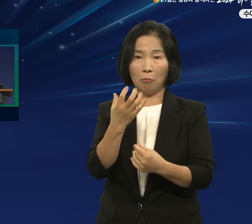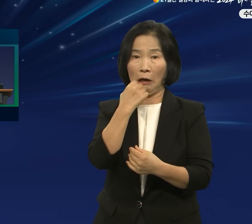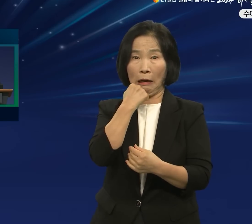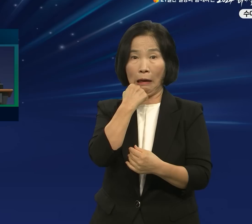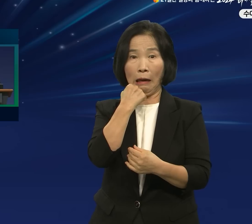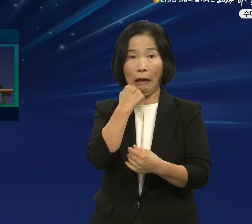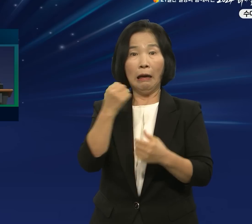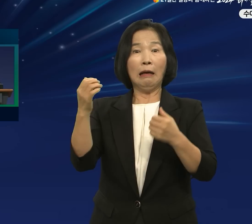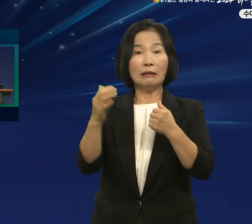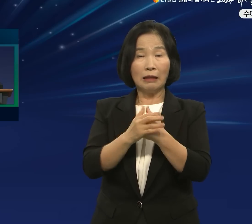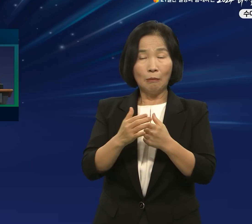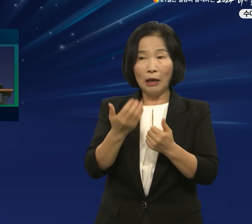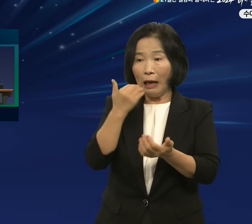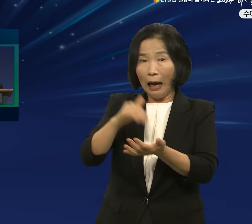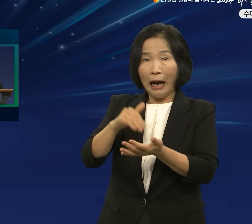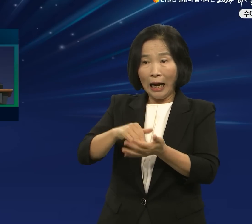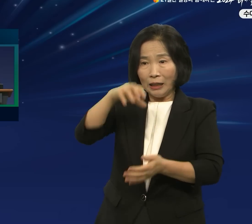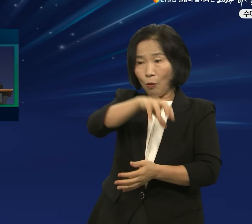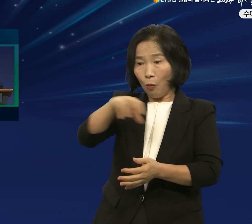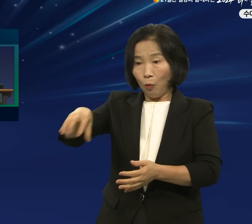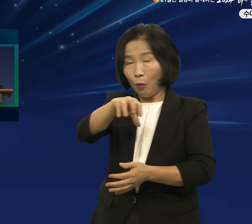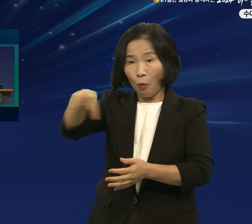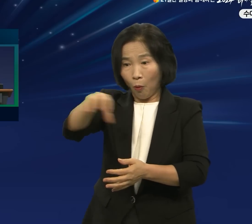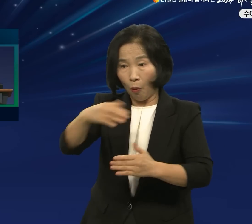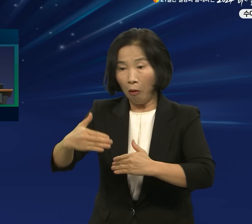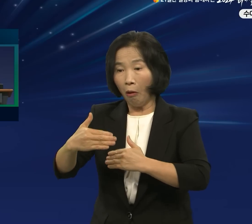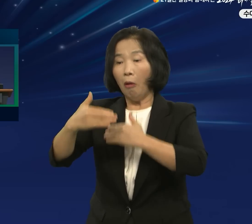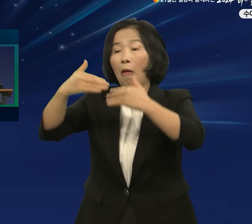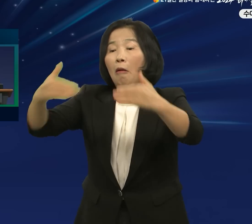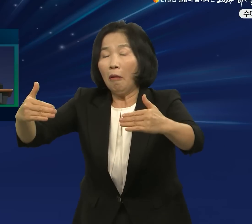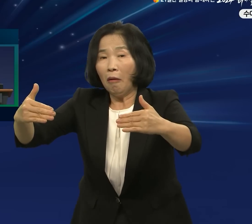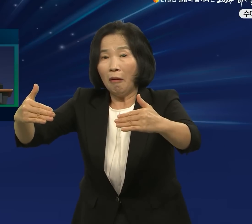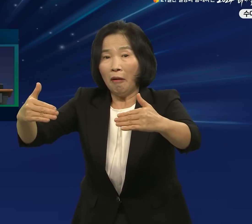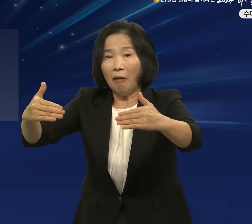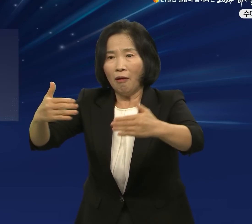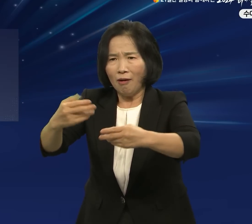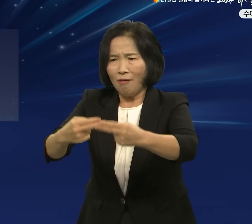지키도록 튼튼한 옹벽을 세워주셨습니다.